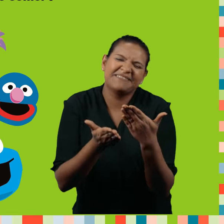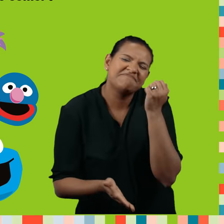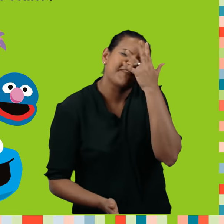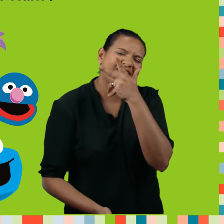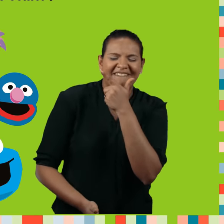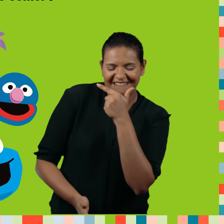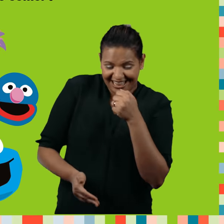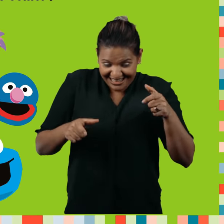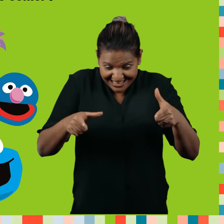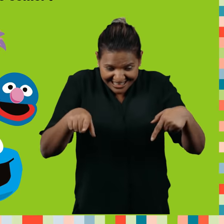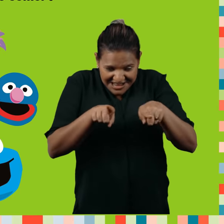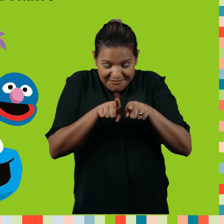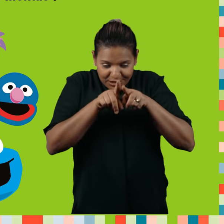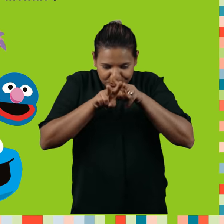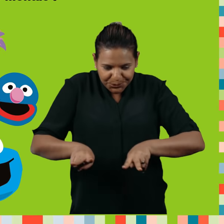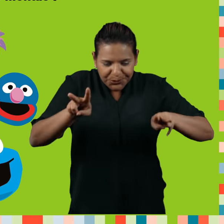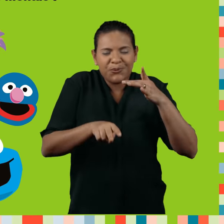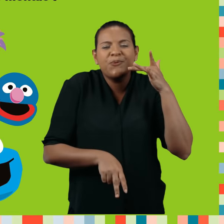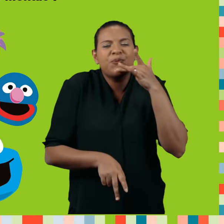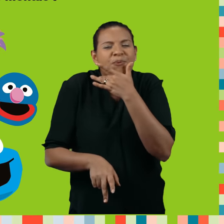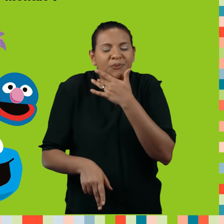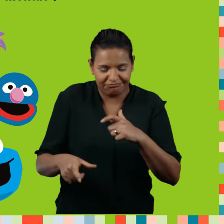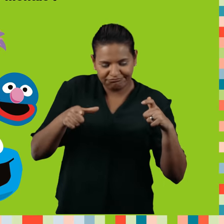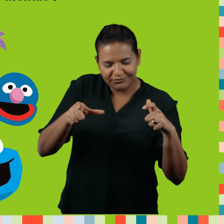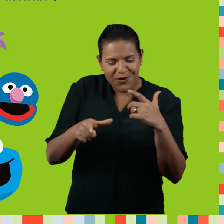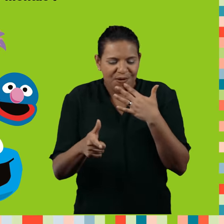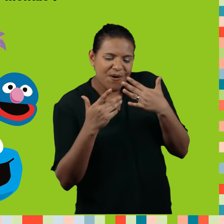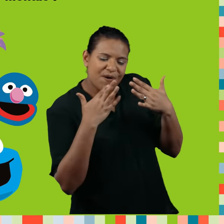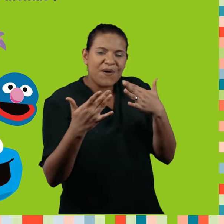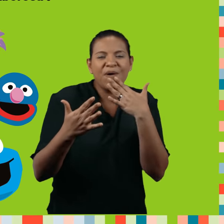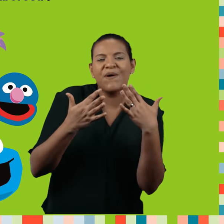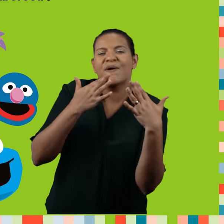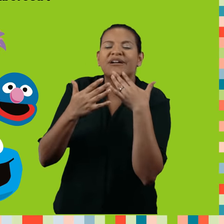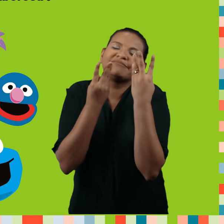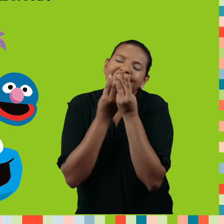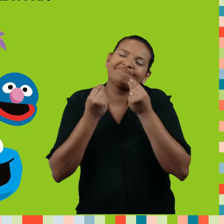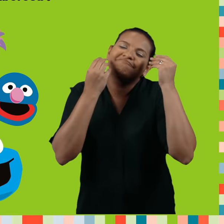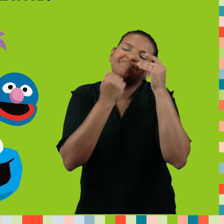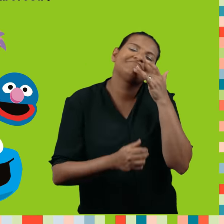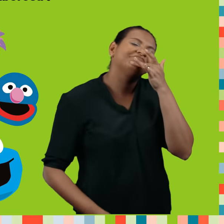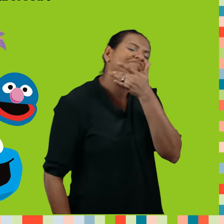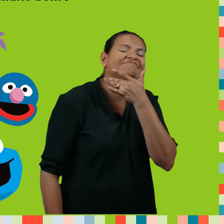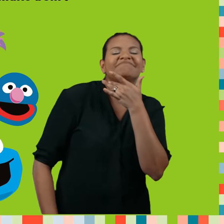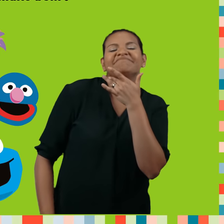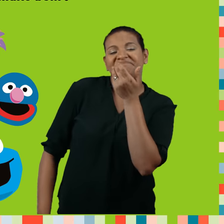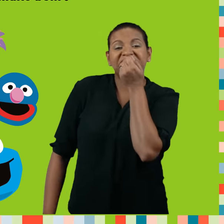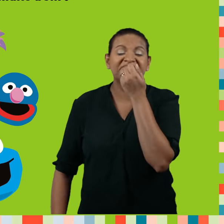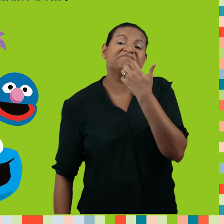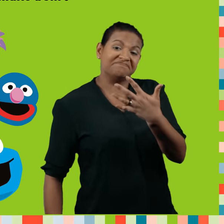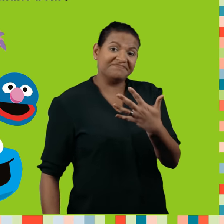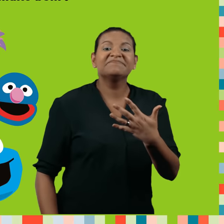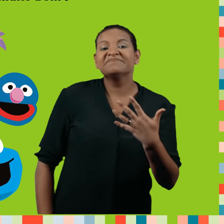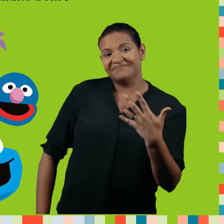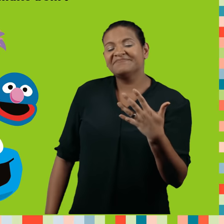Prato colorido é gostoso de comer. A comida no meu prato tem cores de montão. Comida saborosa. Comer ser